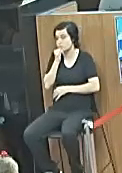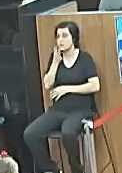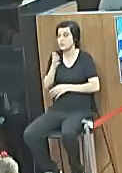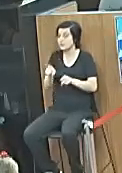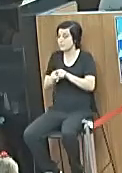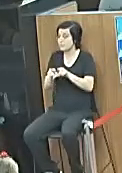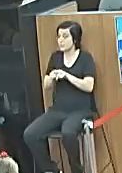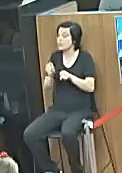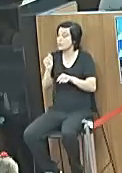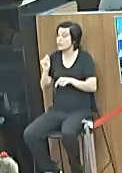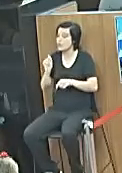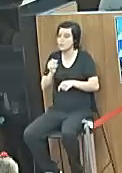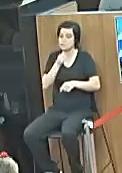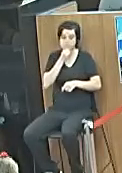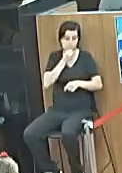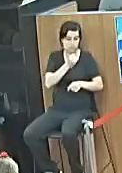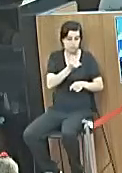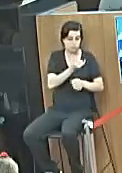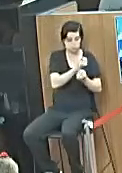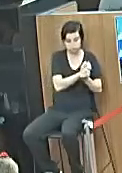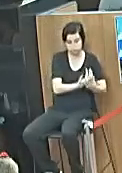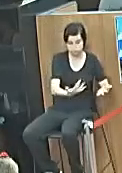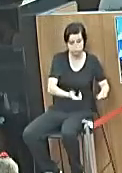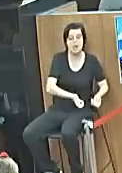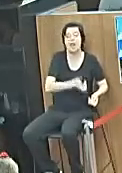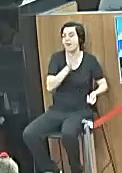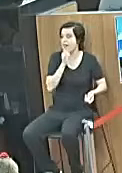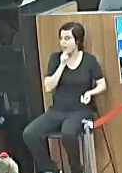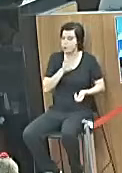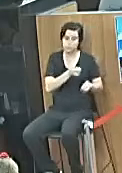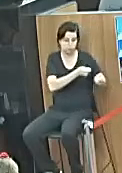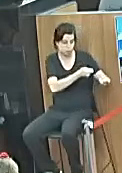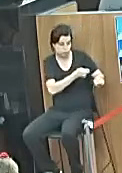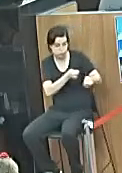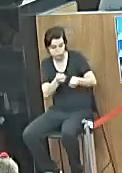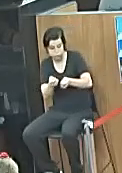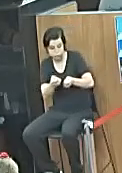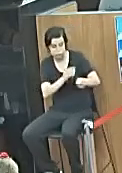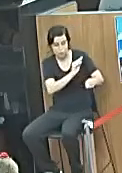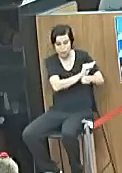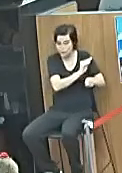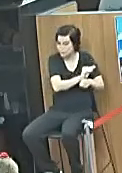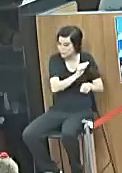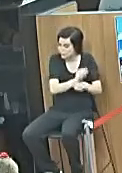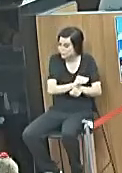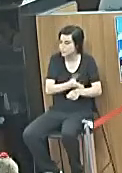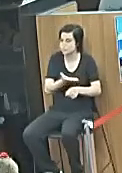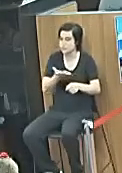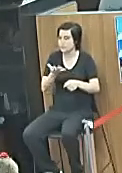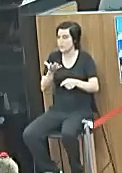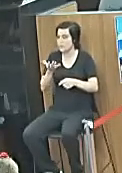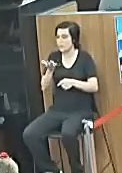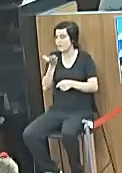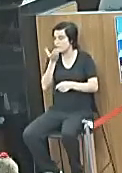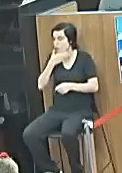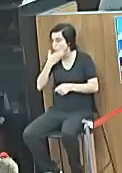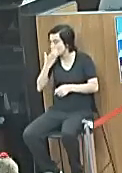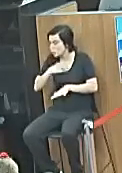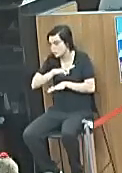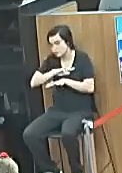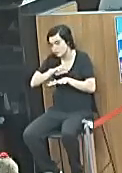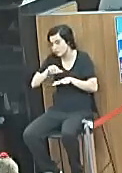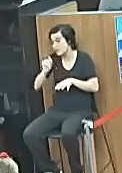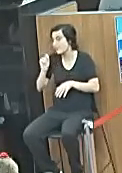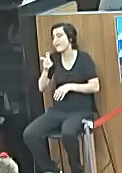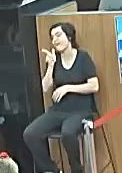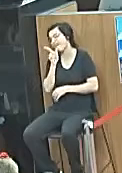agricultura familiar como o arroz o feijão é os produtos hortifrutigranjeiros né então nada mais